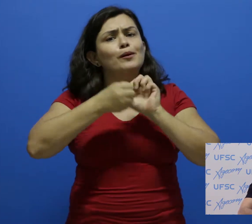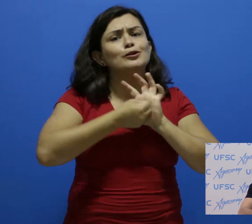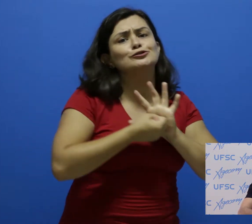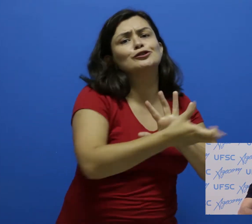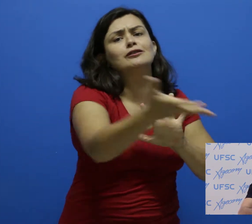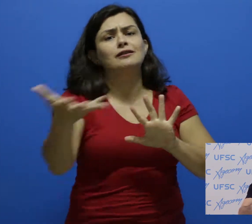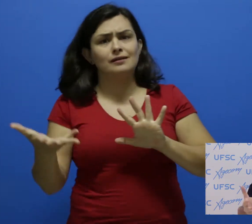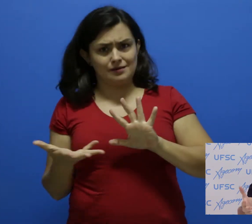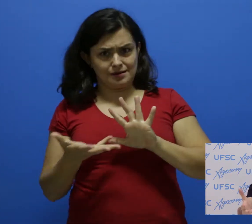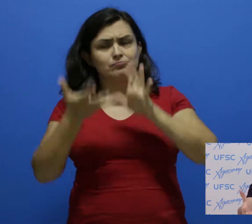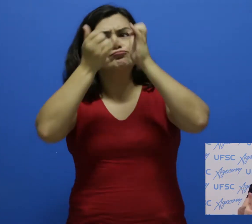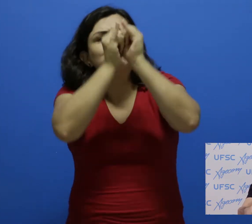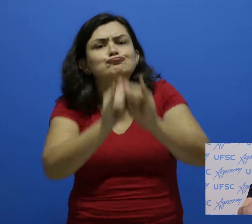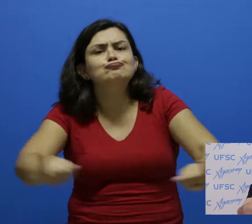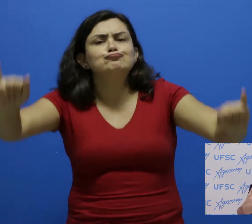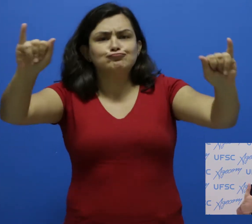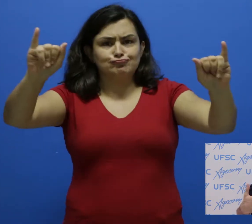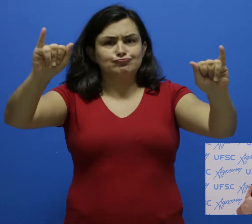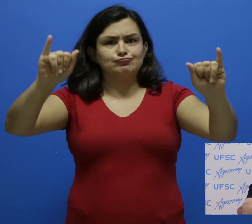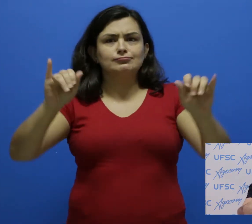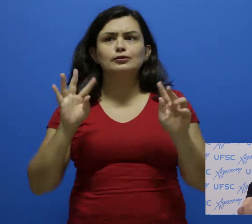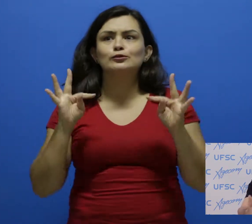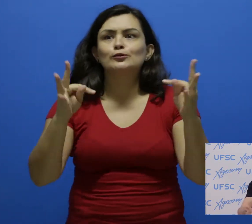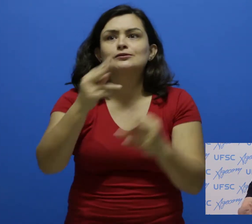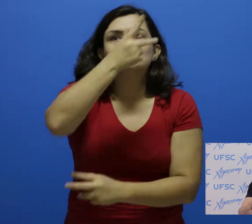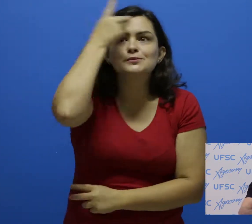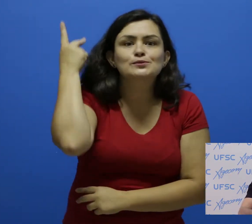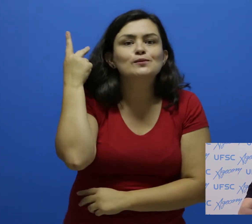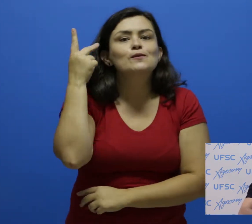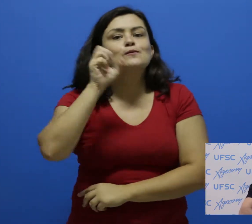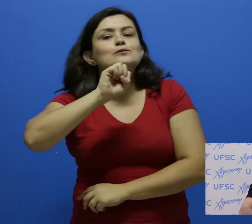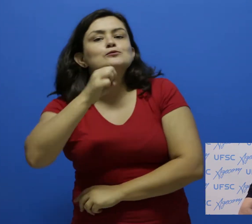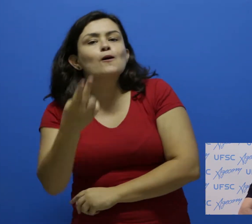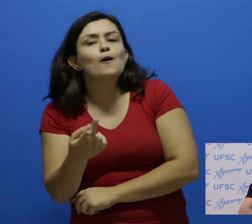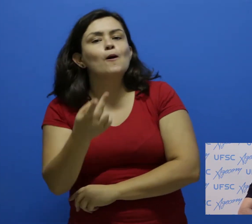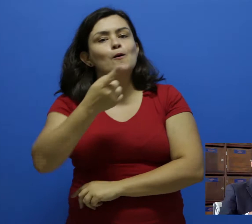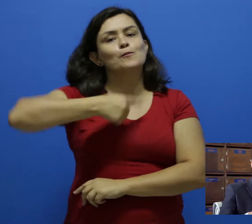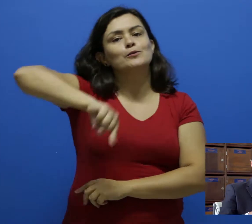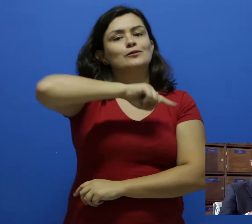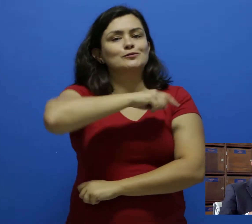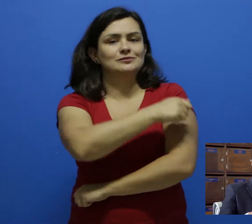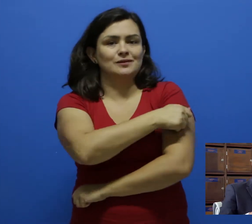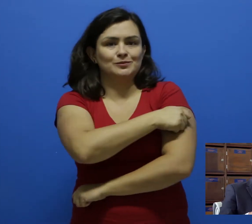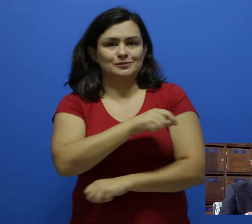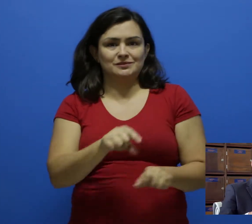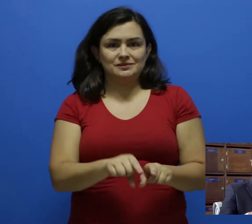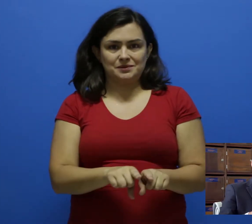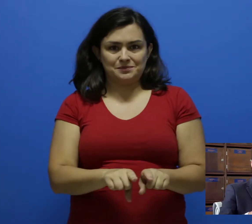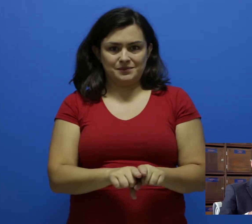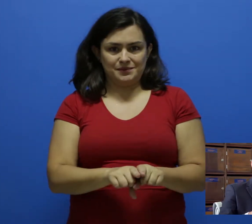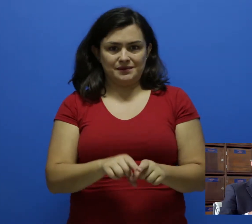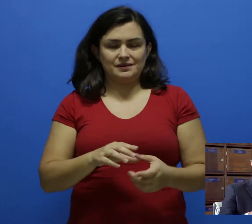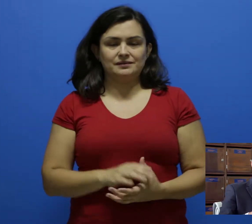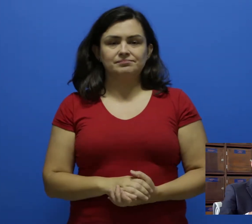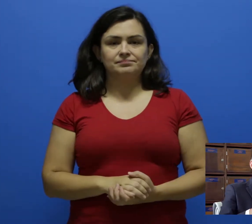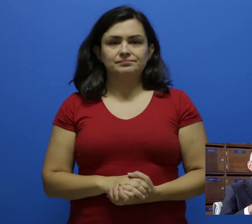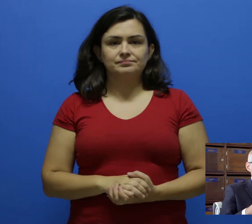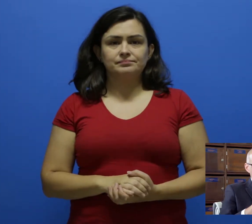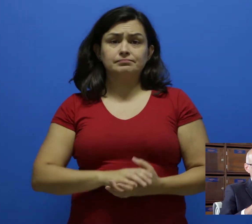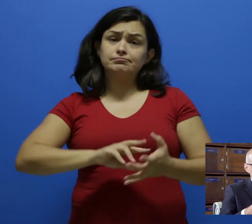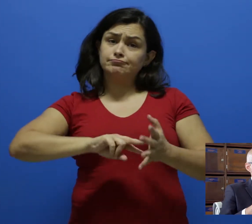por exemplo, o grande público, os nossos alunos, etc. e tal. Significa também um conjunto